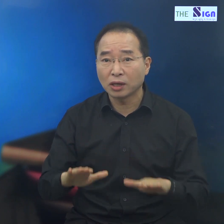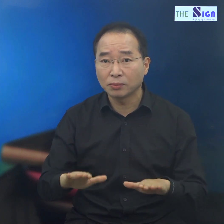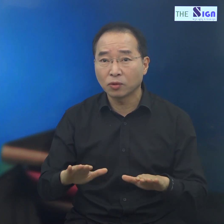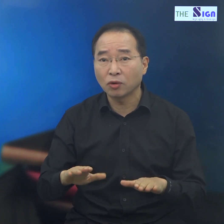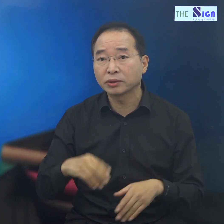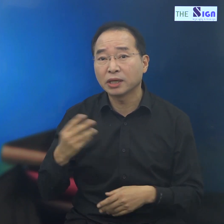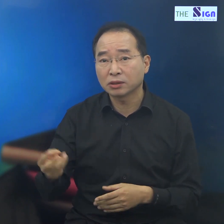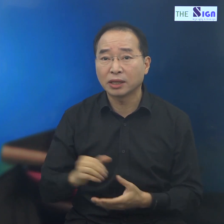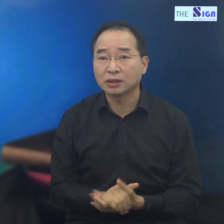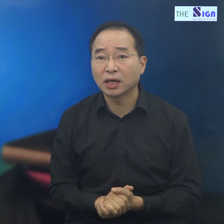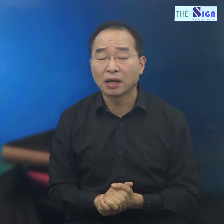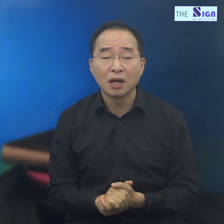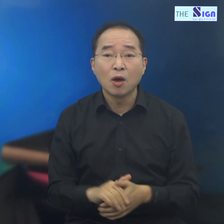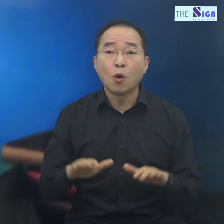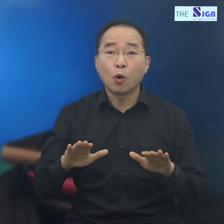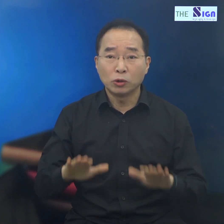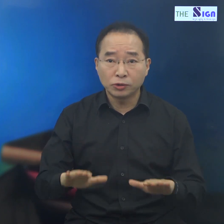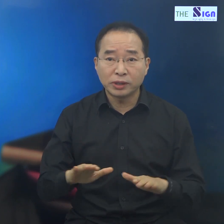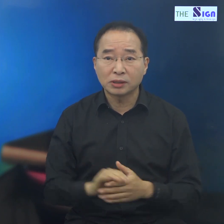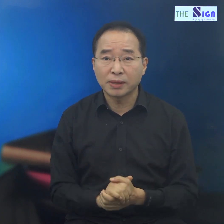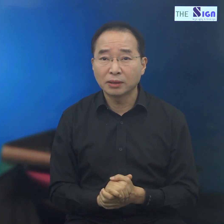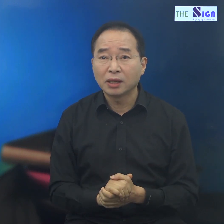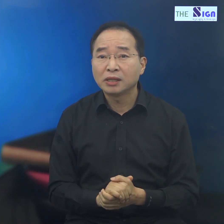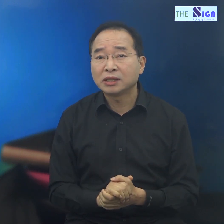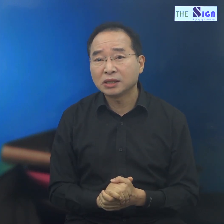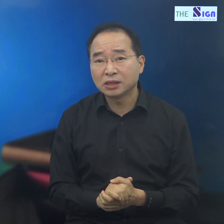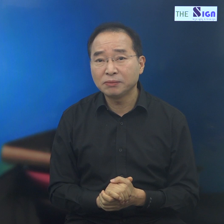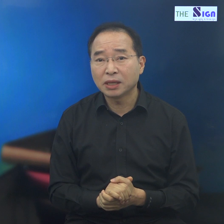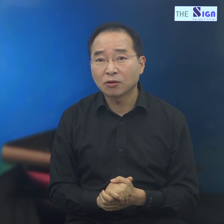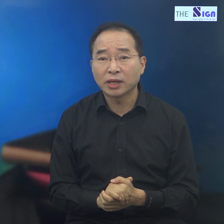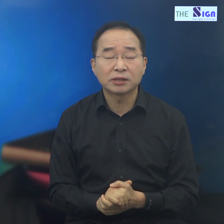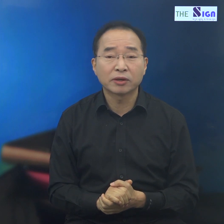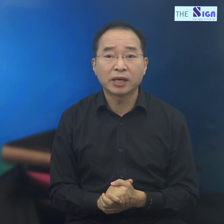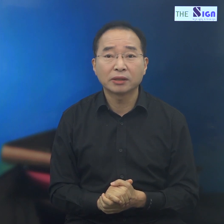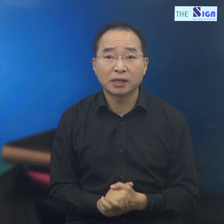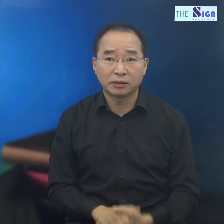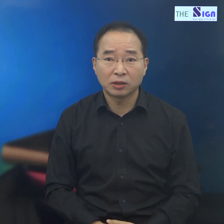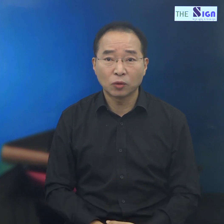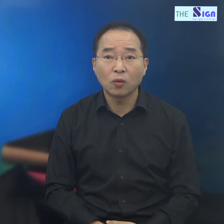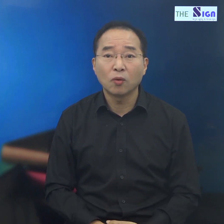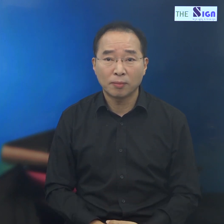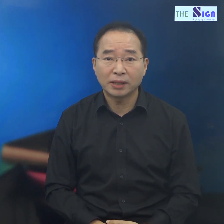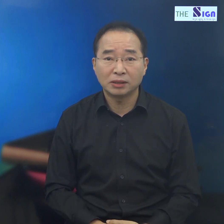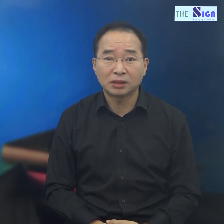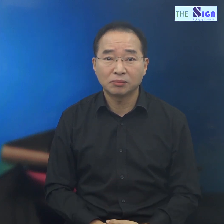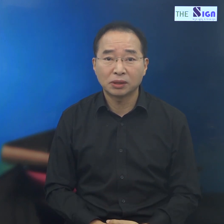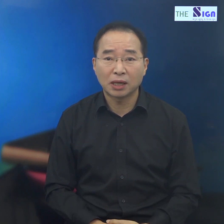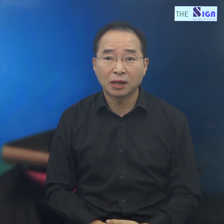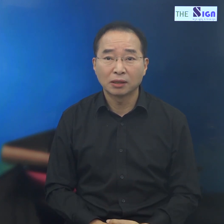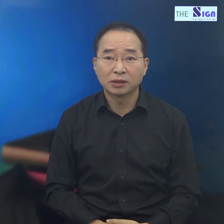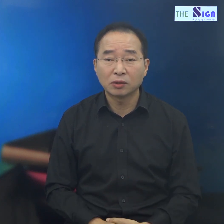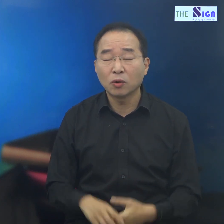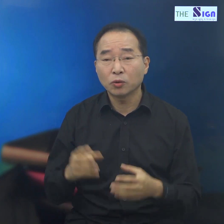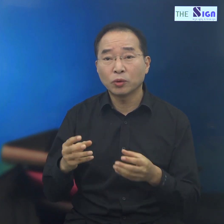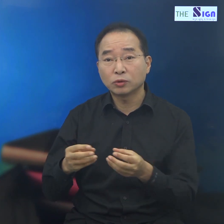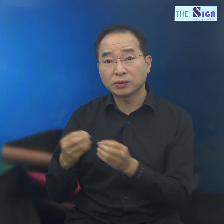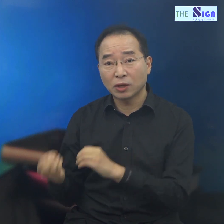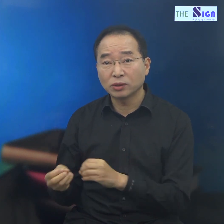보고 어떻게 해석하느냐, 오늘도 되지만 지금이라고 해석해야 될 때도 많이 있습니다. 그리고 요게 좀